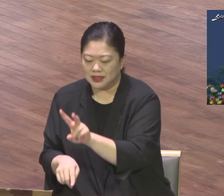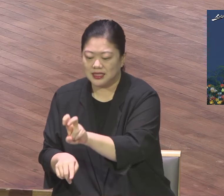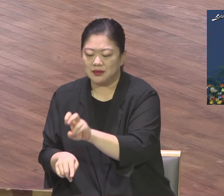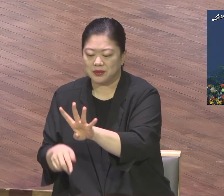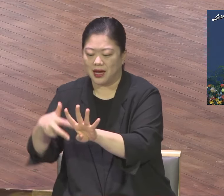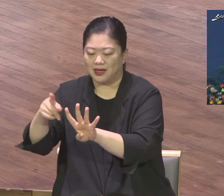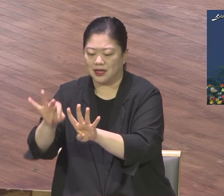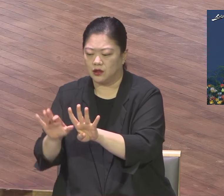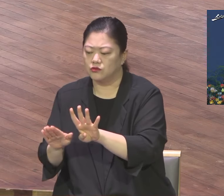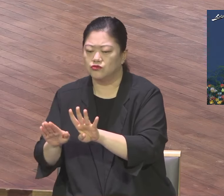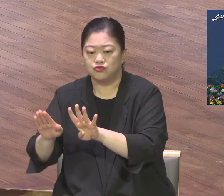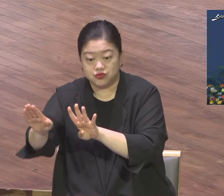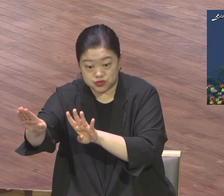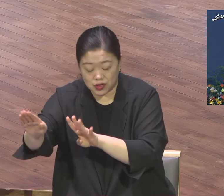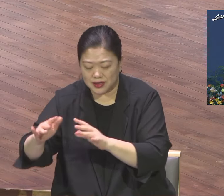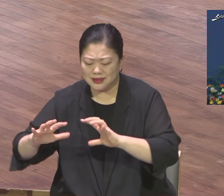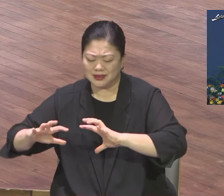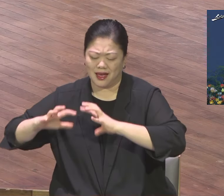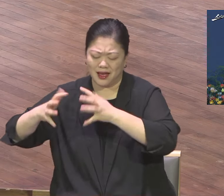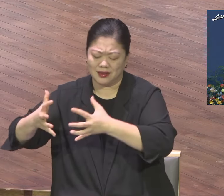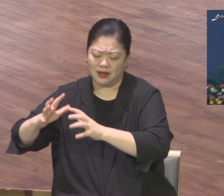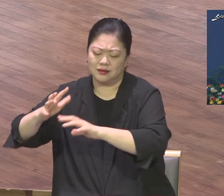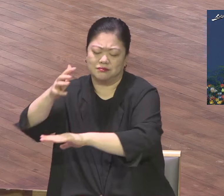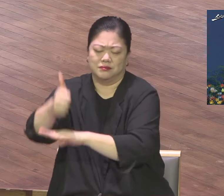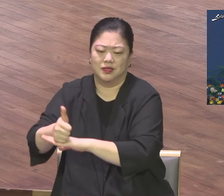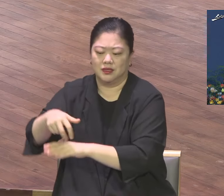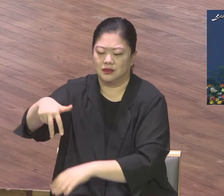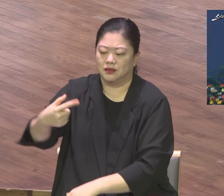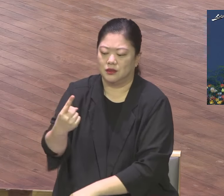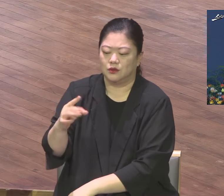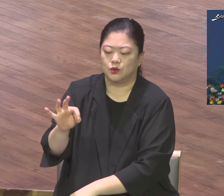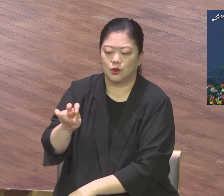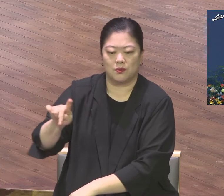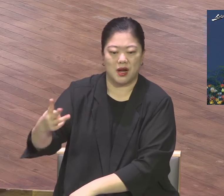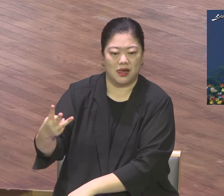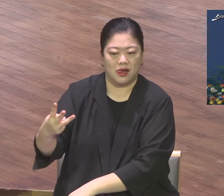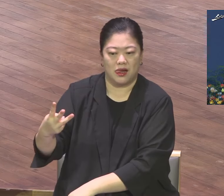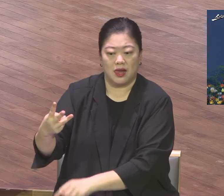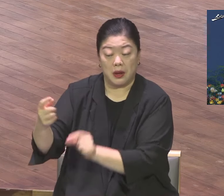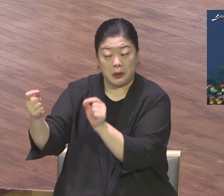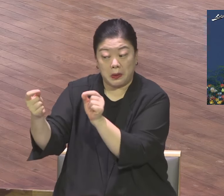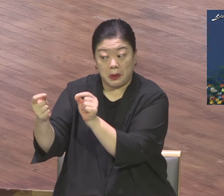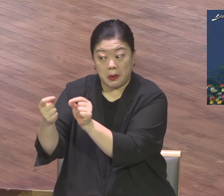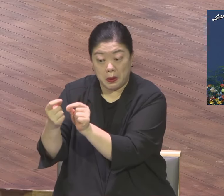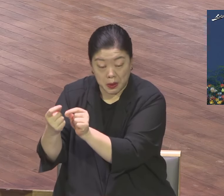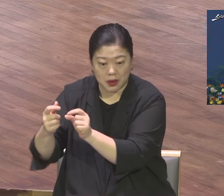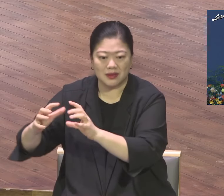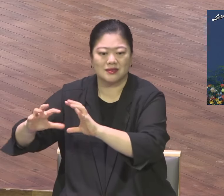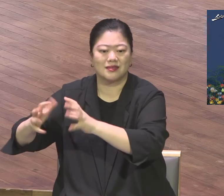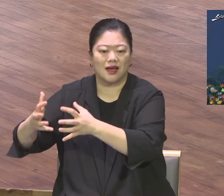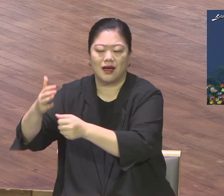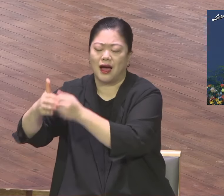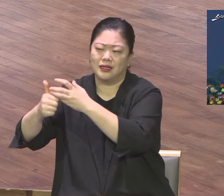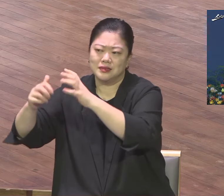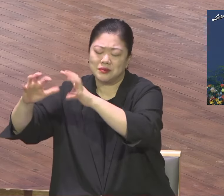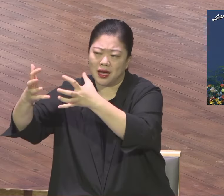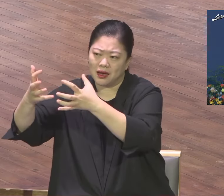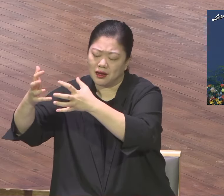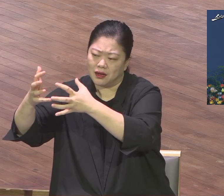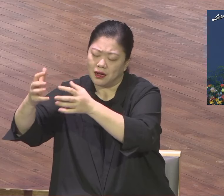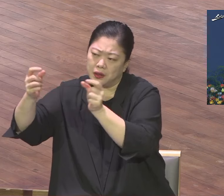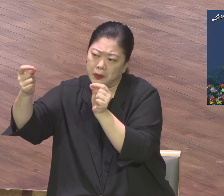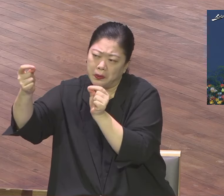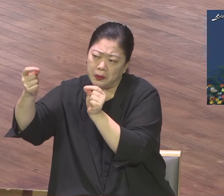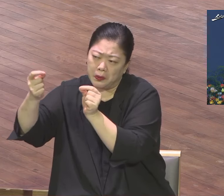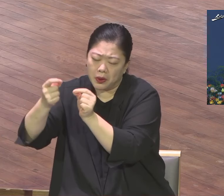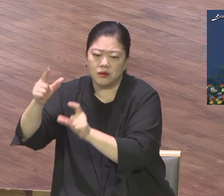열국 심판 이후에 종말이 될 이 종말에 완성될 하나님의 나라를 그렇게